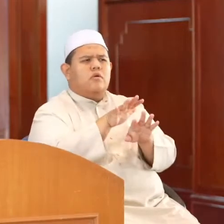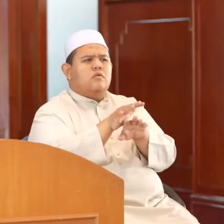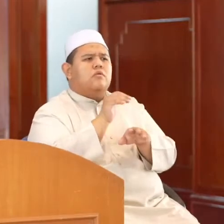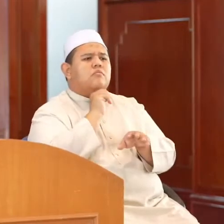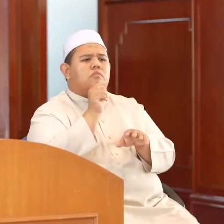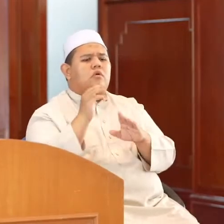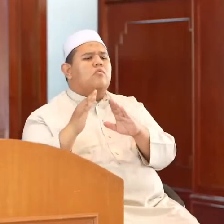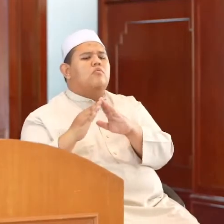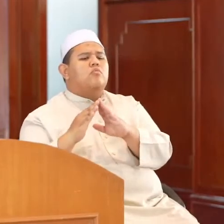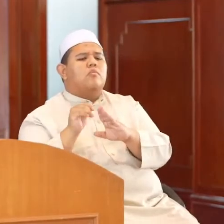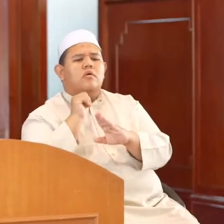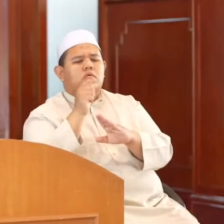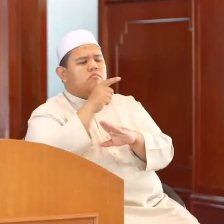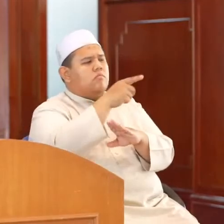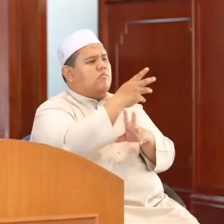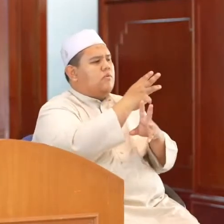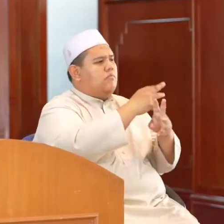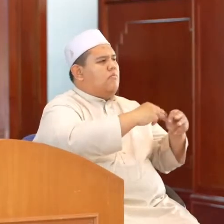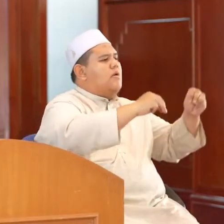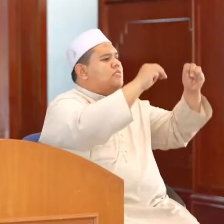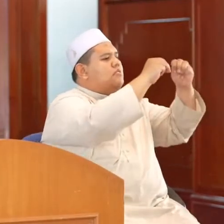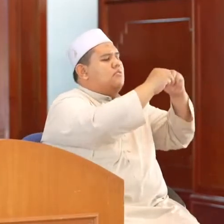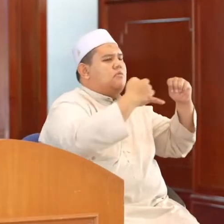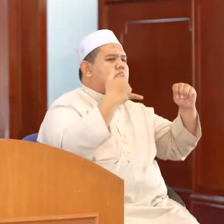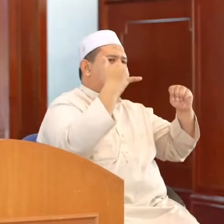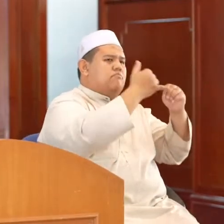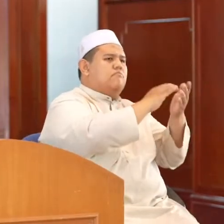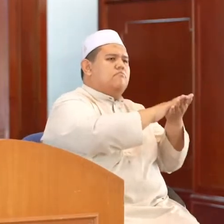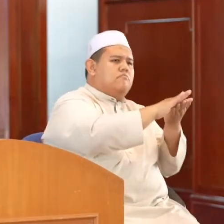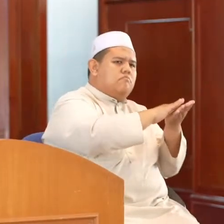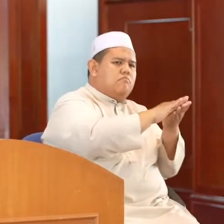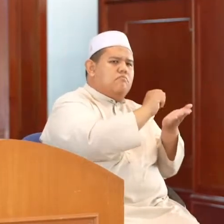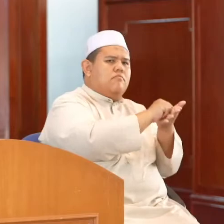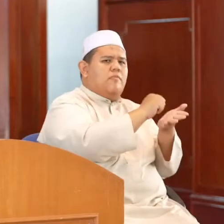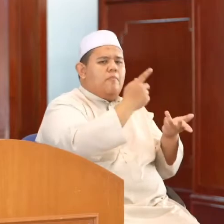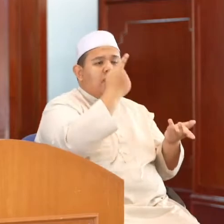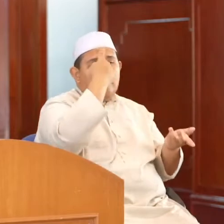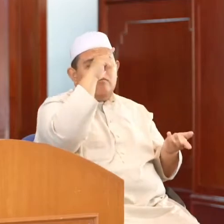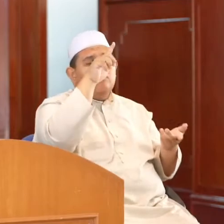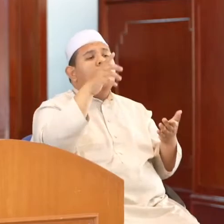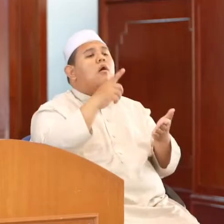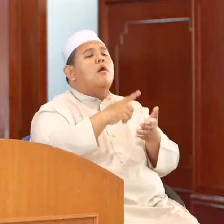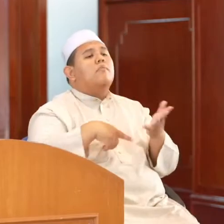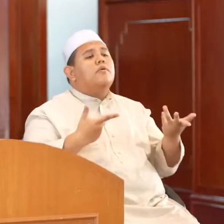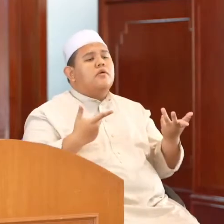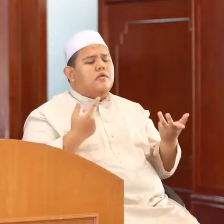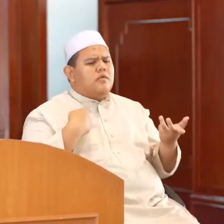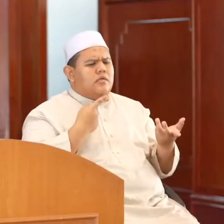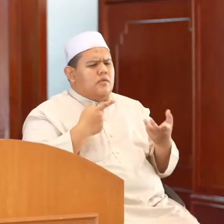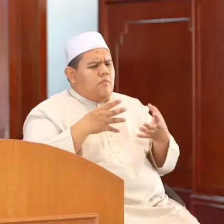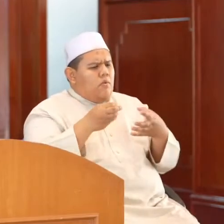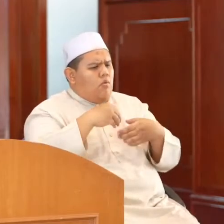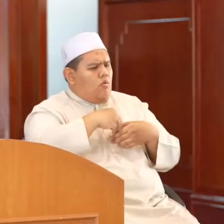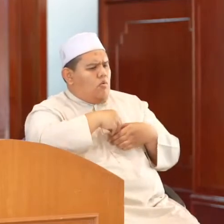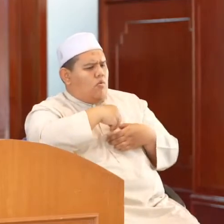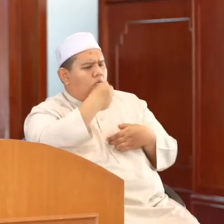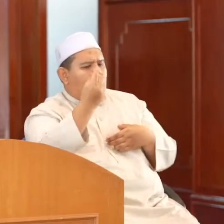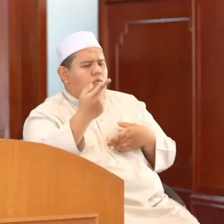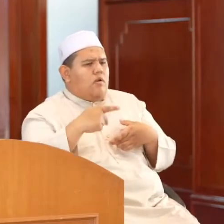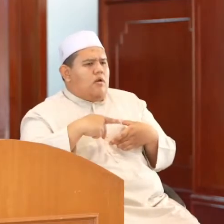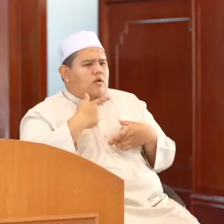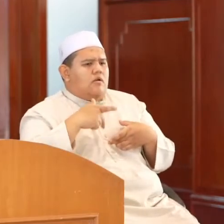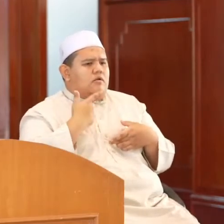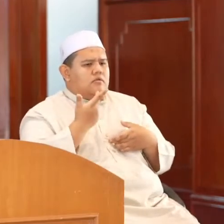dia, tandah masjid. Di situ bagaimana dia cuba nak mengeluarkan ego